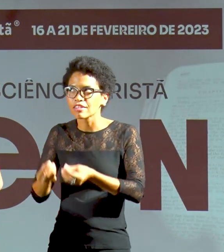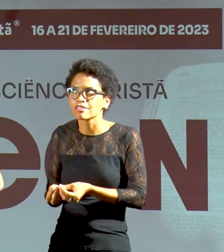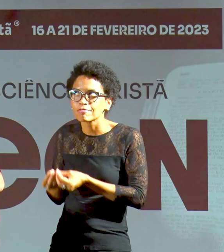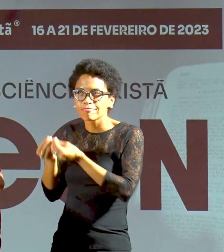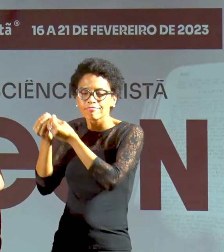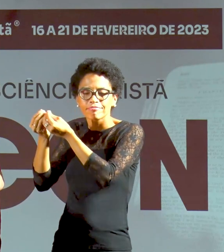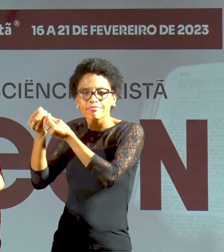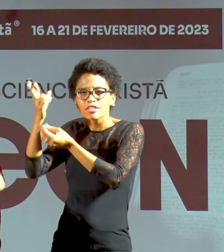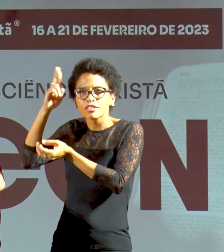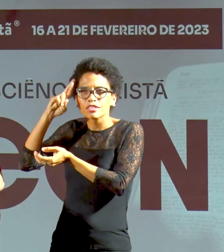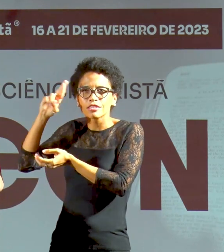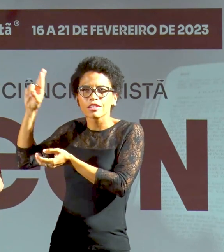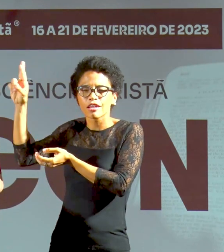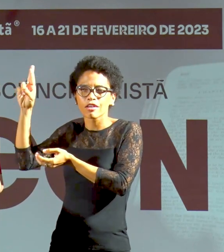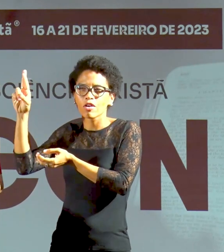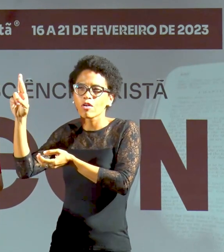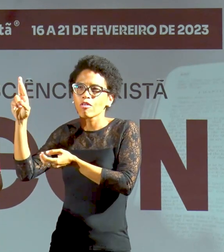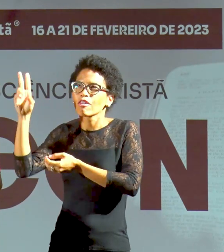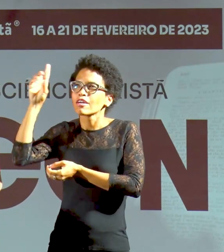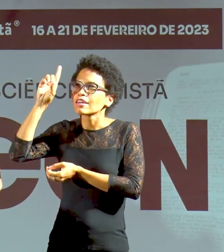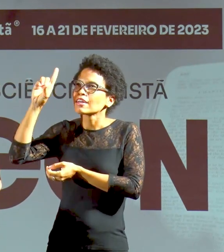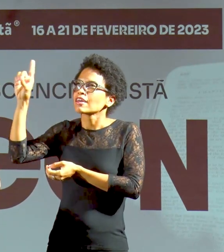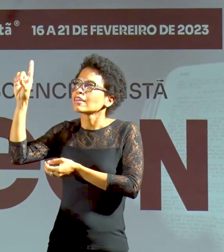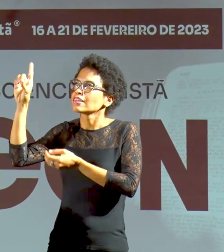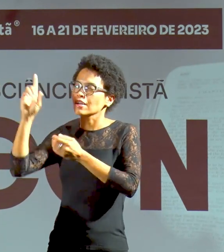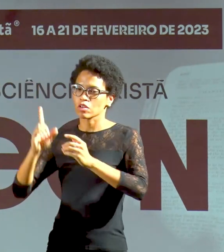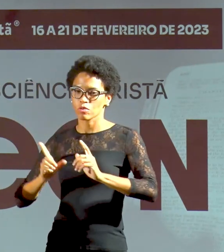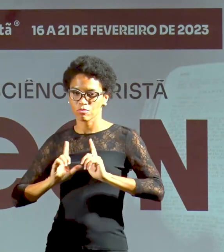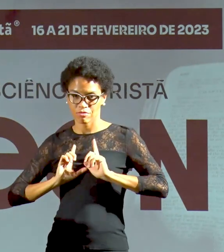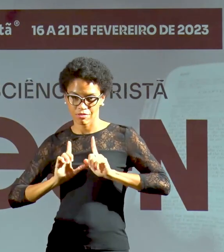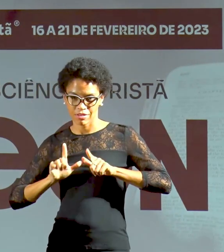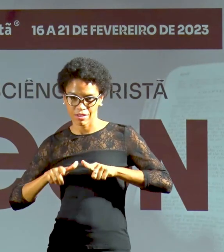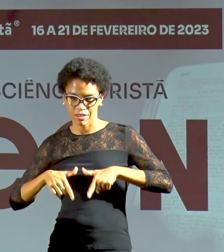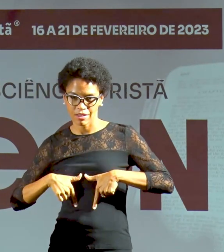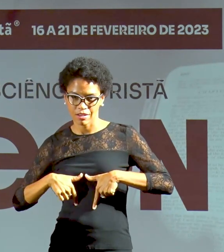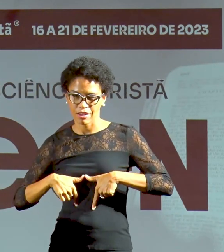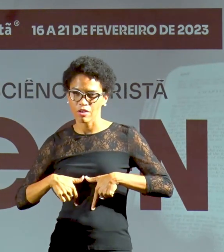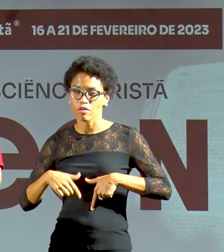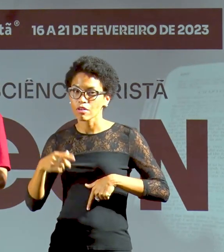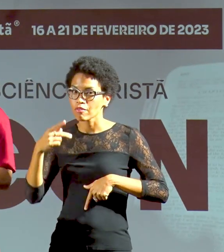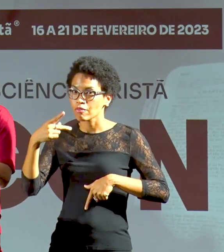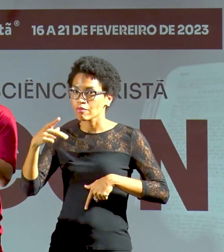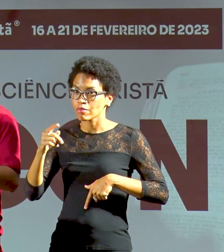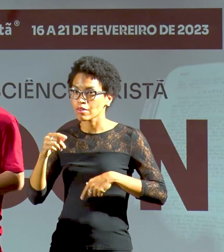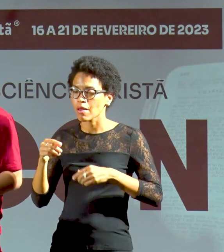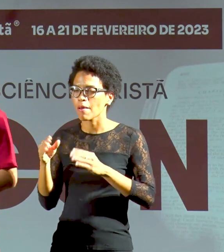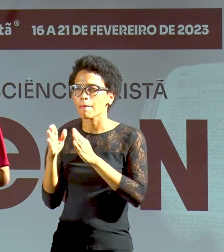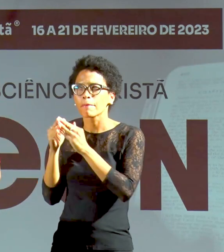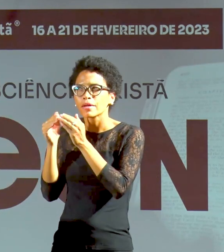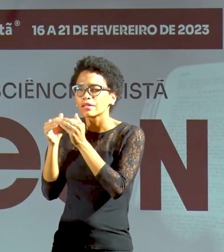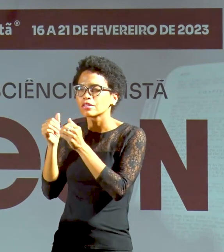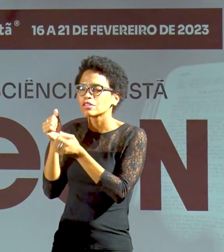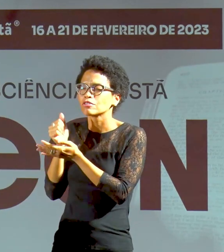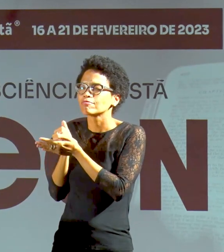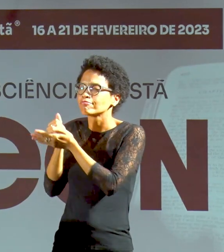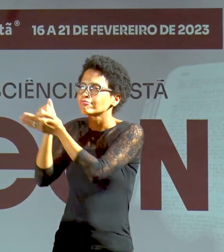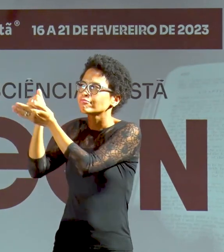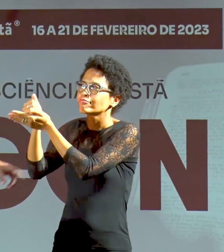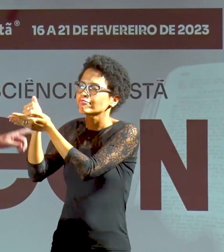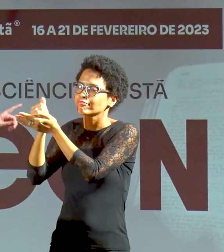sob cujas asas vieste buscar Refúgio Amém vou morar mais uma vez galera